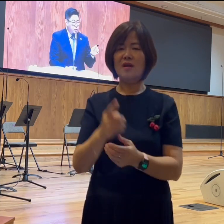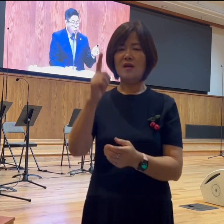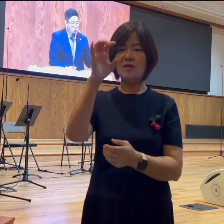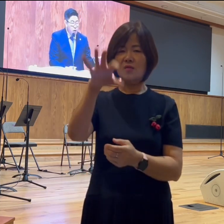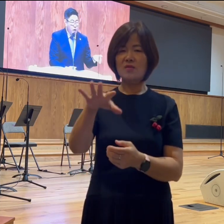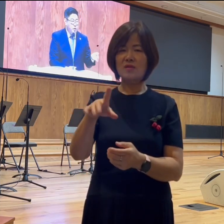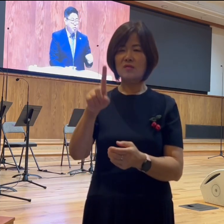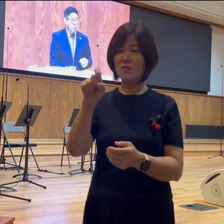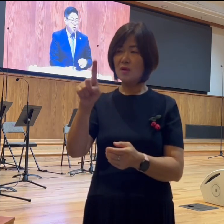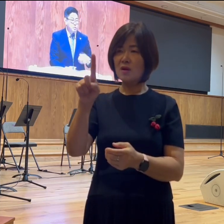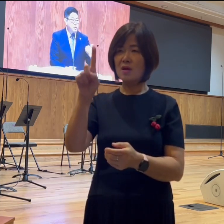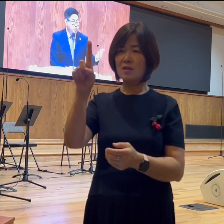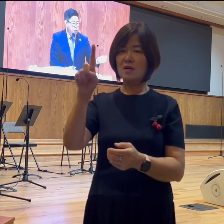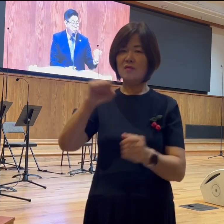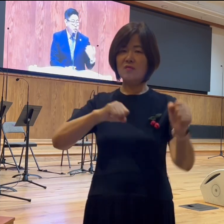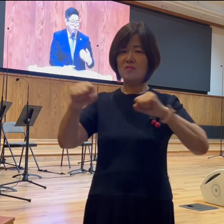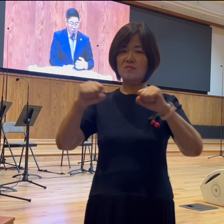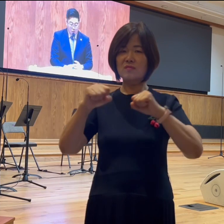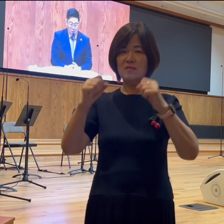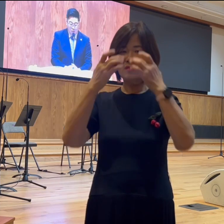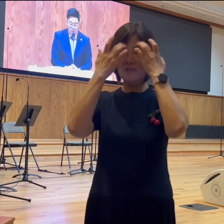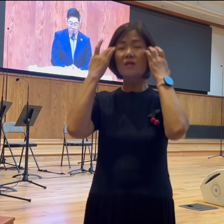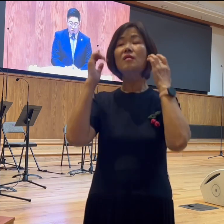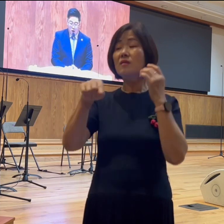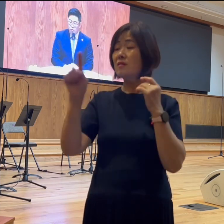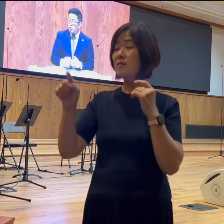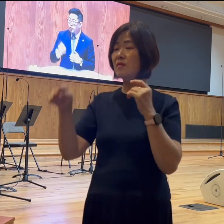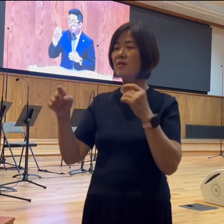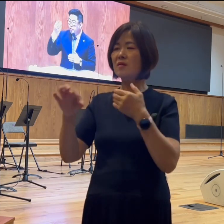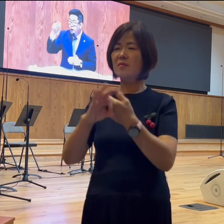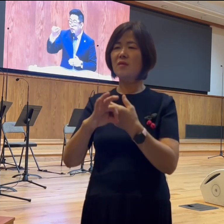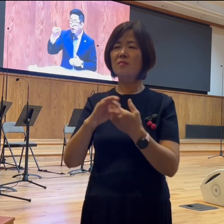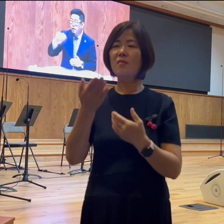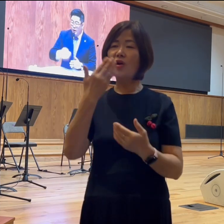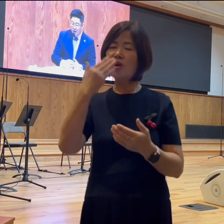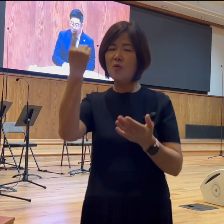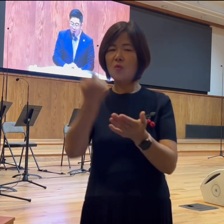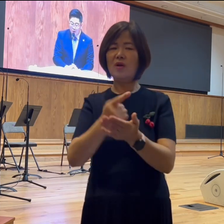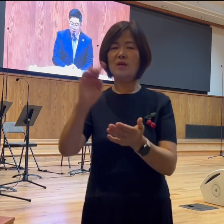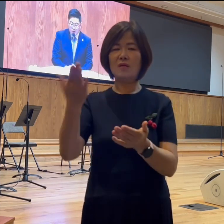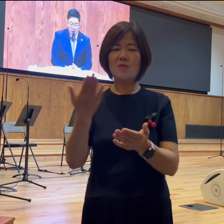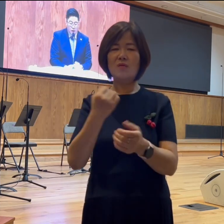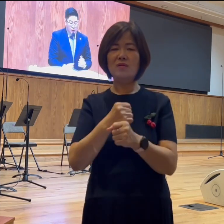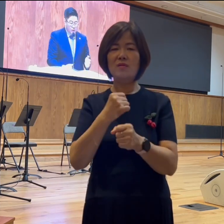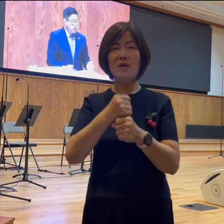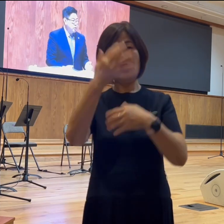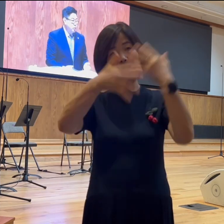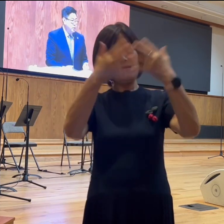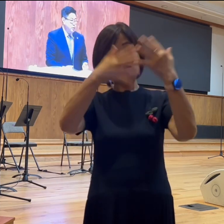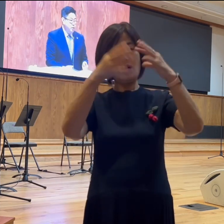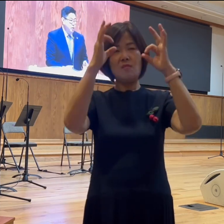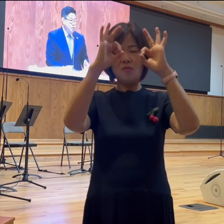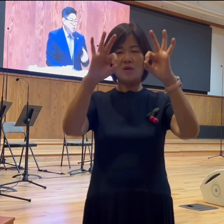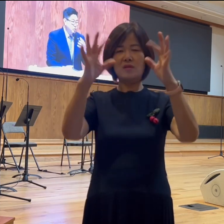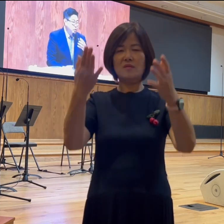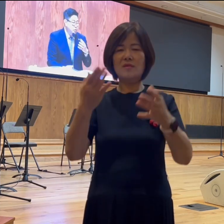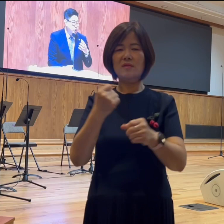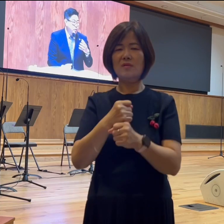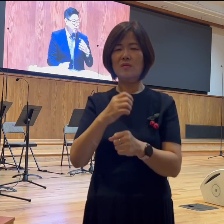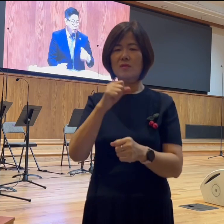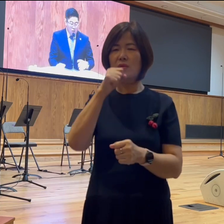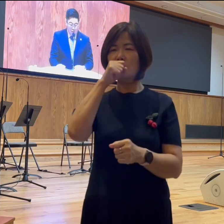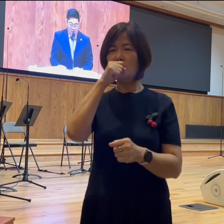이렇게 손가락 하나로 음식을 주문해서 먹고, 하루 종일 눈앞에 이렇게 떠 있는 스크린의 영상을 보면서 스트로로